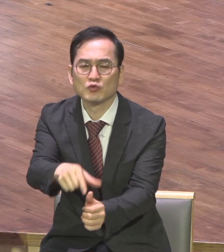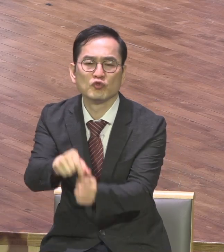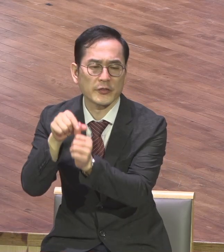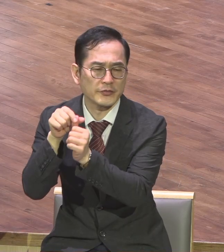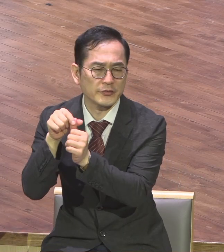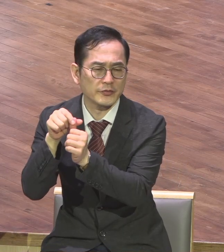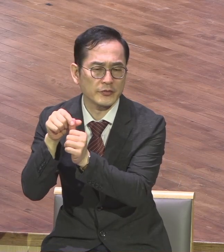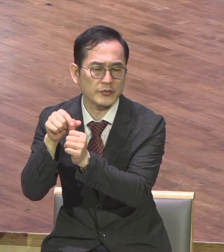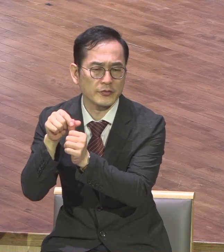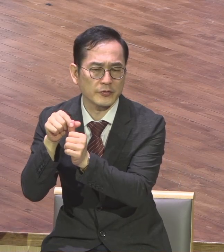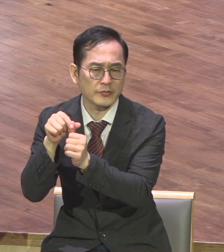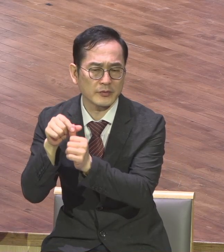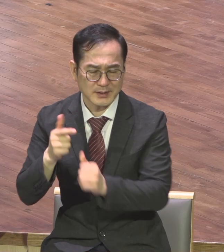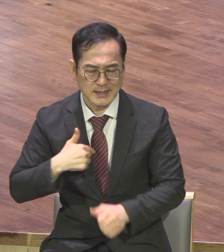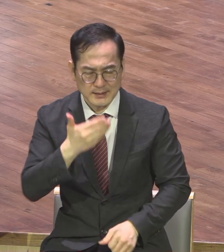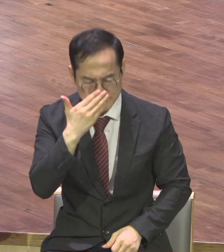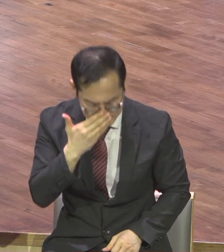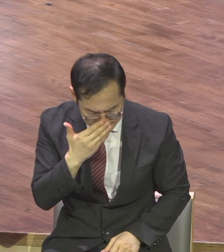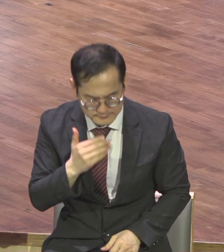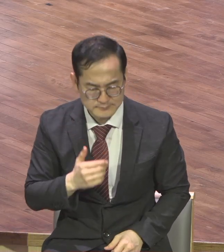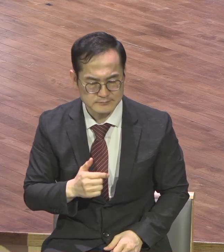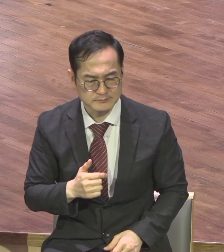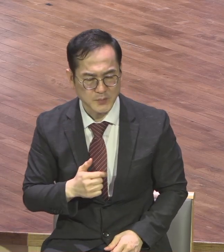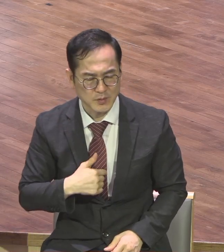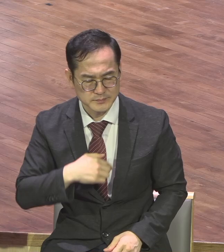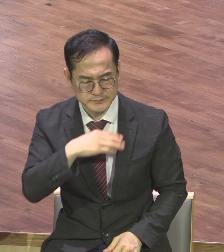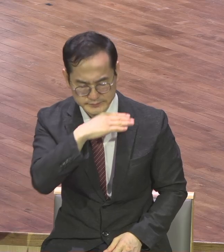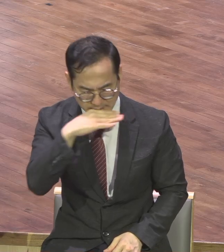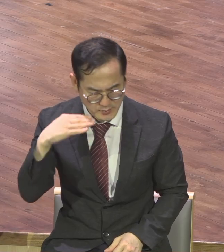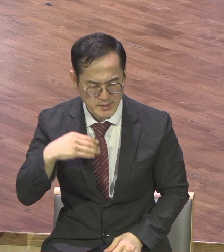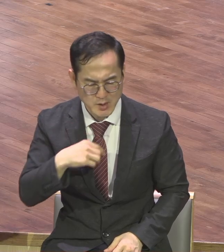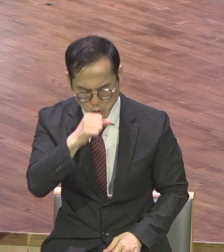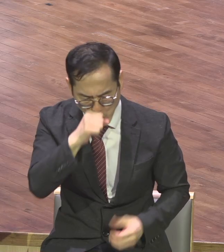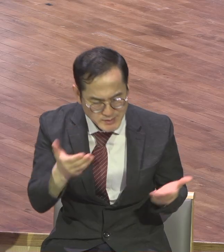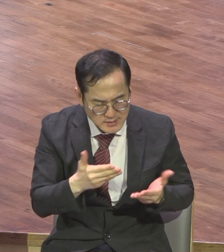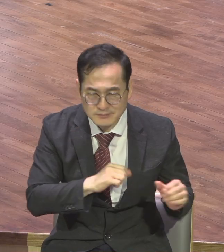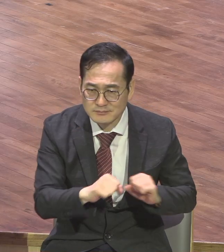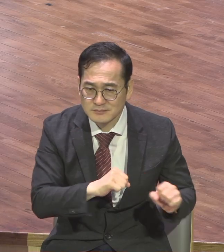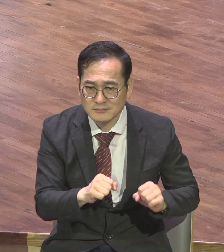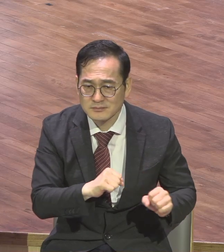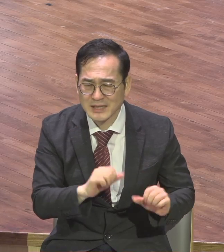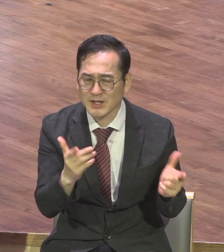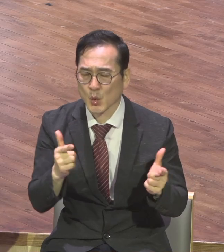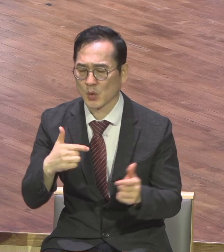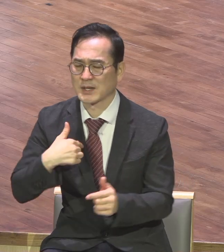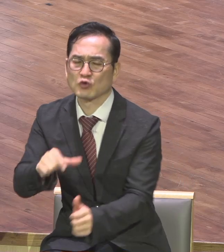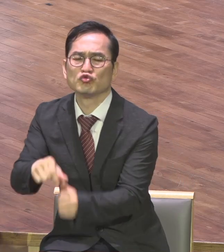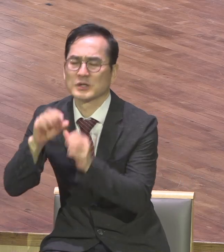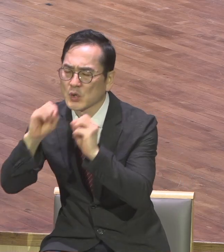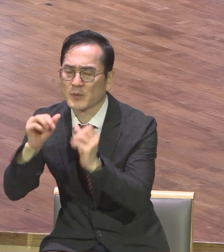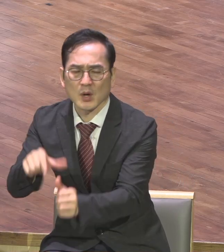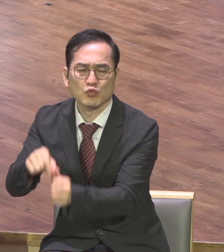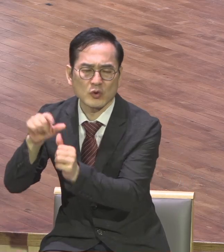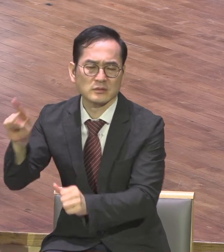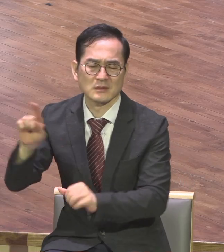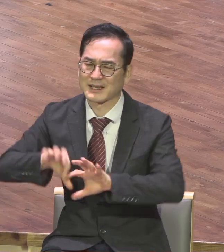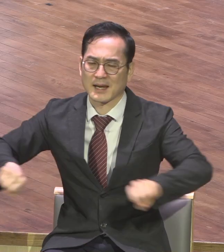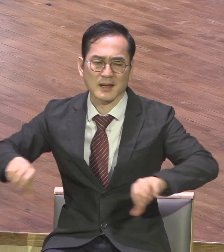구원이에요. 생명 완전 다른 영적인 약이지요. 모든 종교는 육신적인 서론 가지고